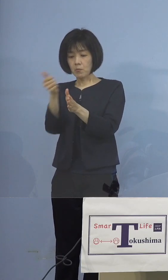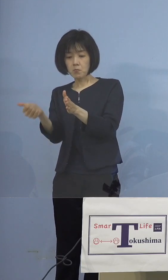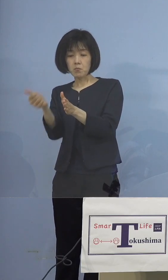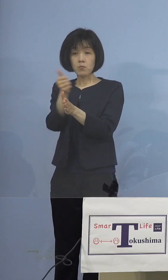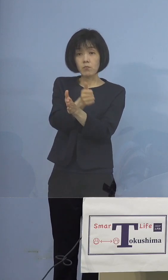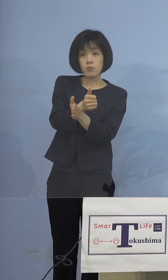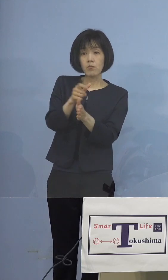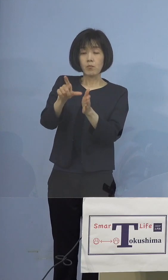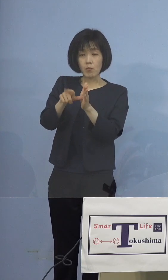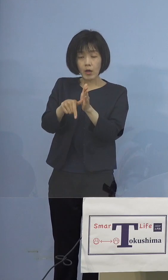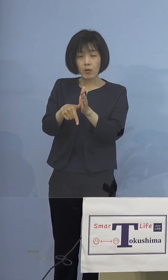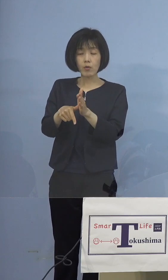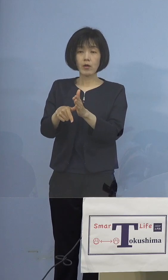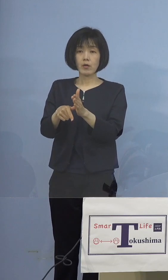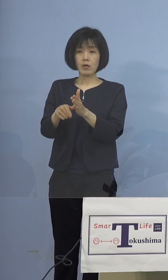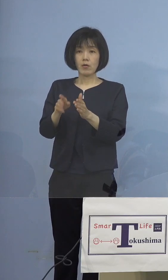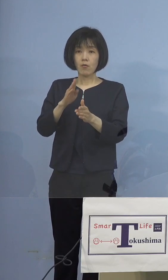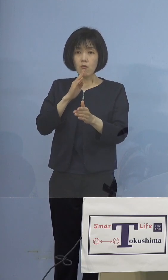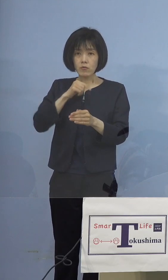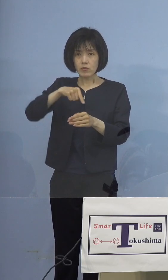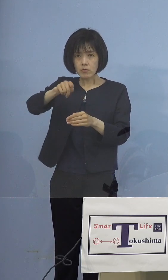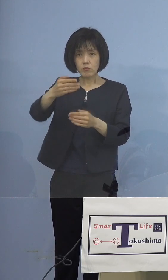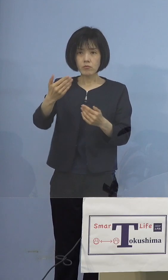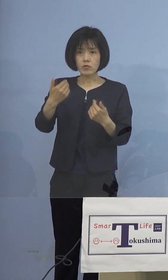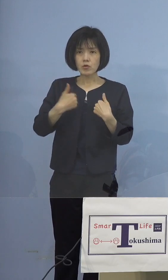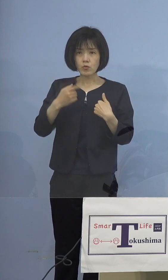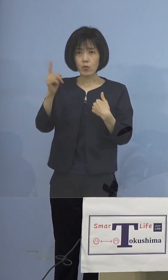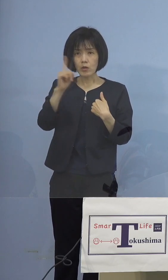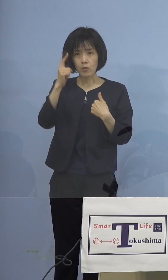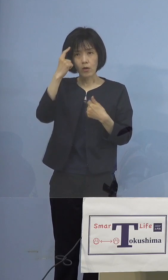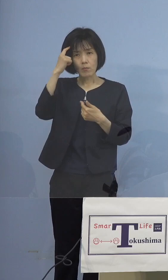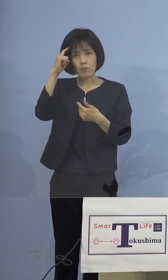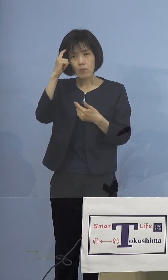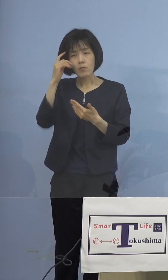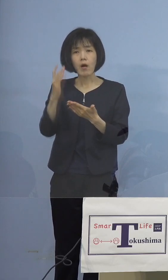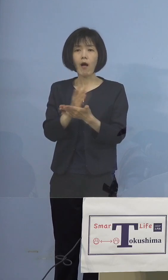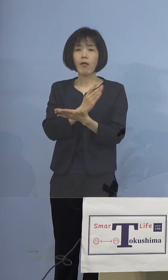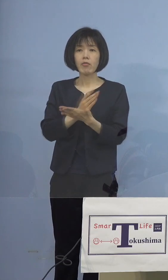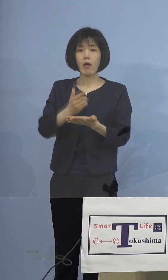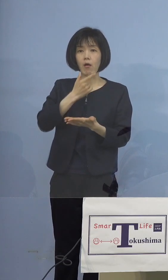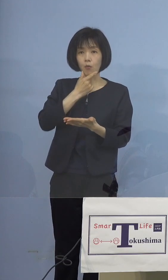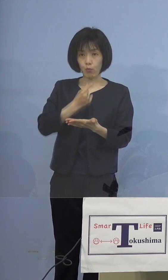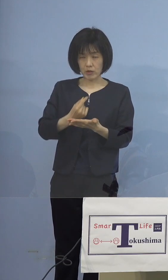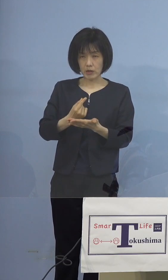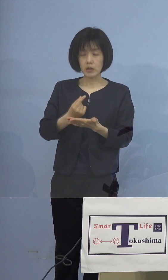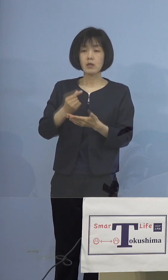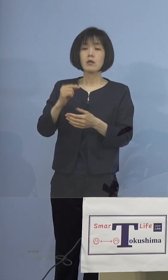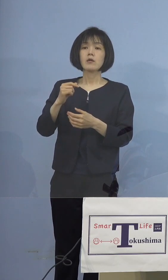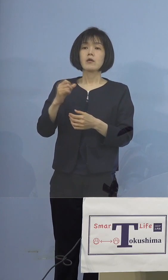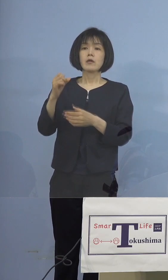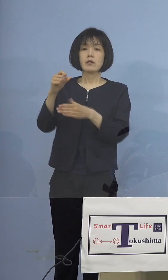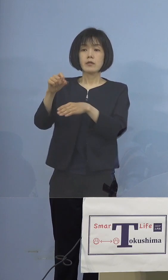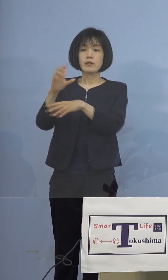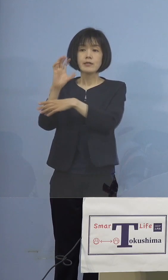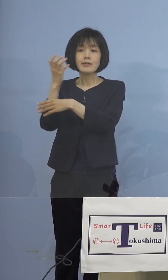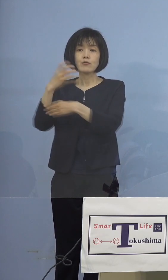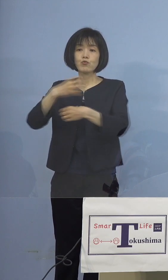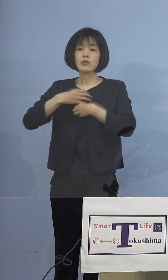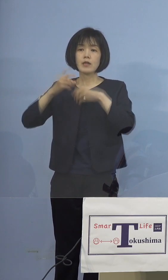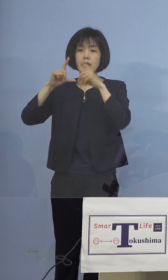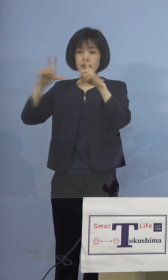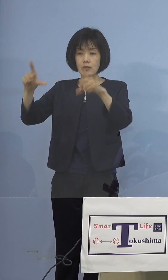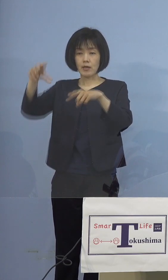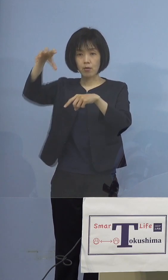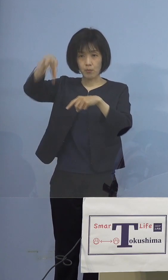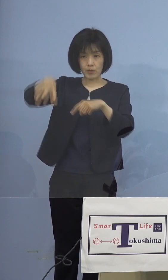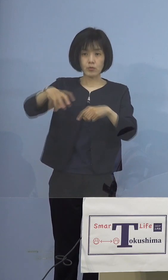層慎重に ご判断いただき、特に緊急事態宣言、まん延防止等重